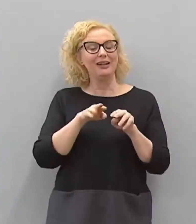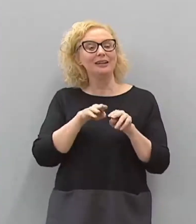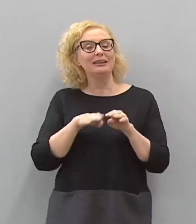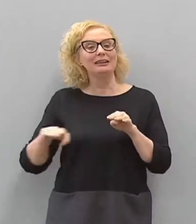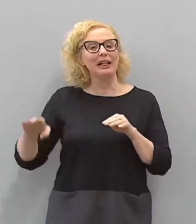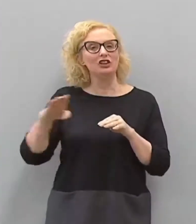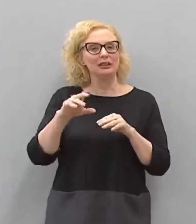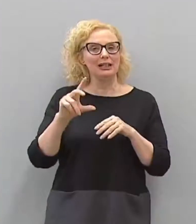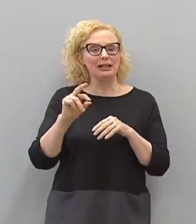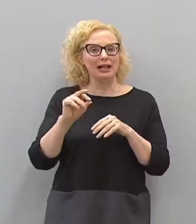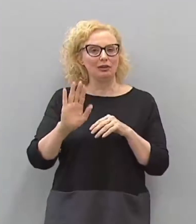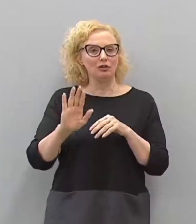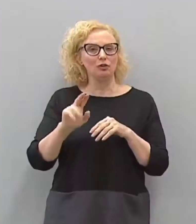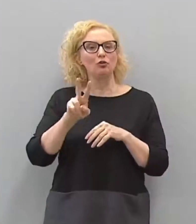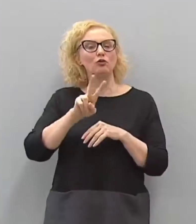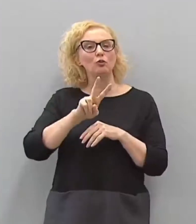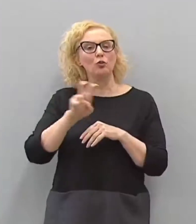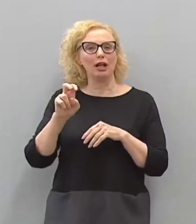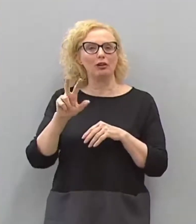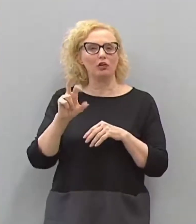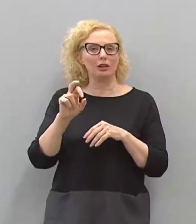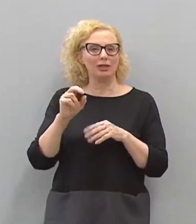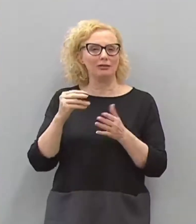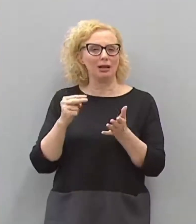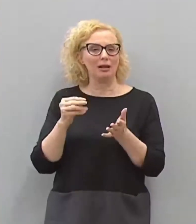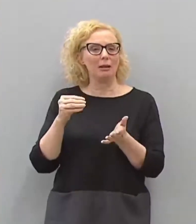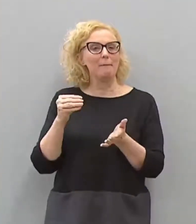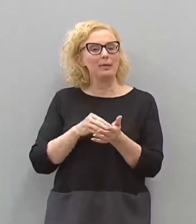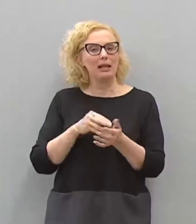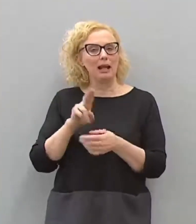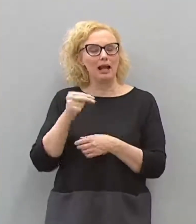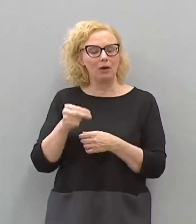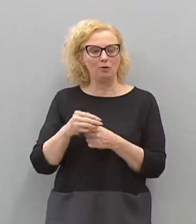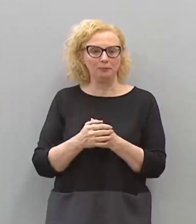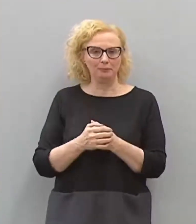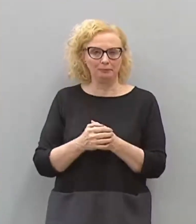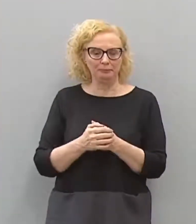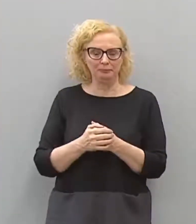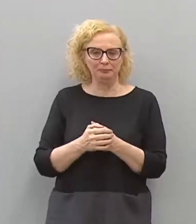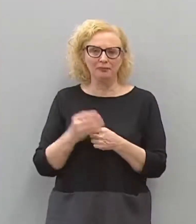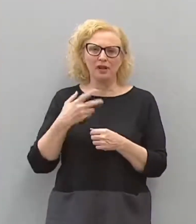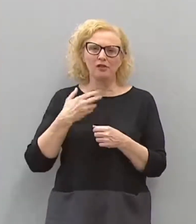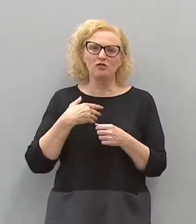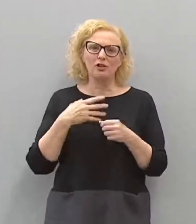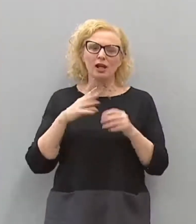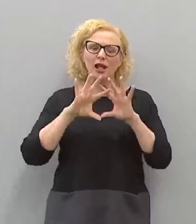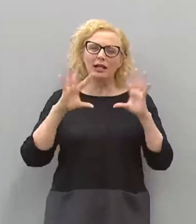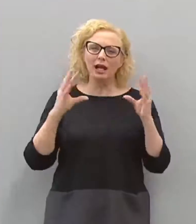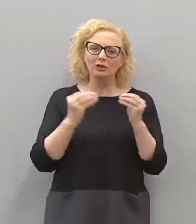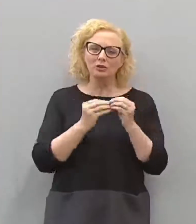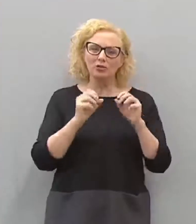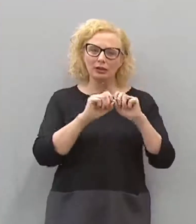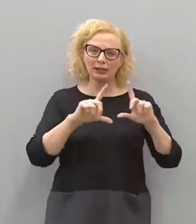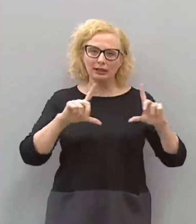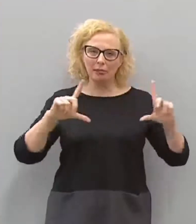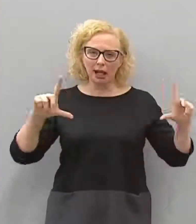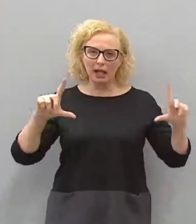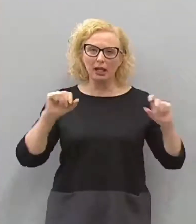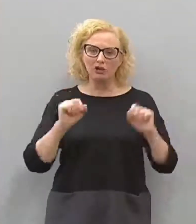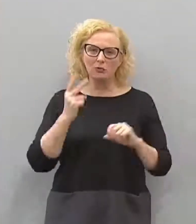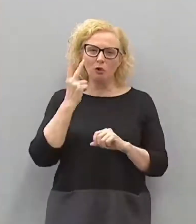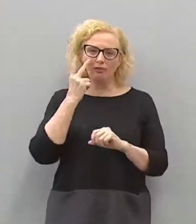230mila euro c'è anche una tabella riassuntiva presidente che fa vedere l'impegno sul comune di